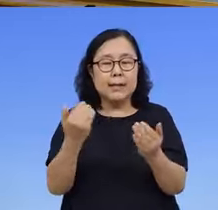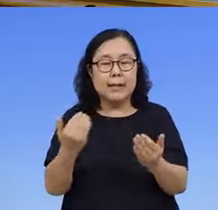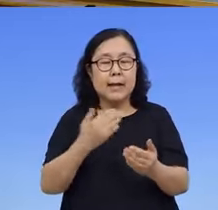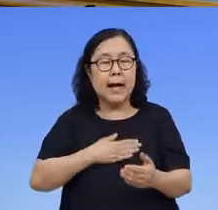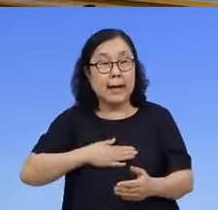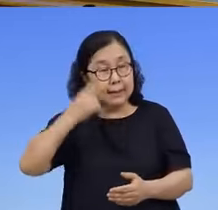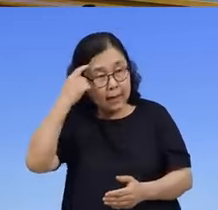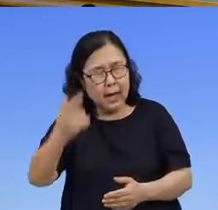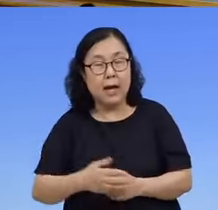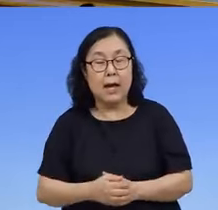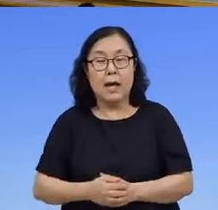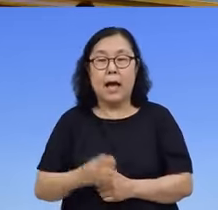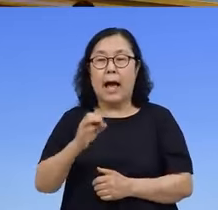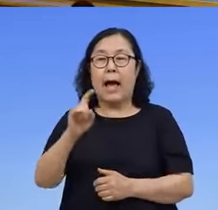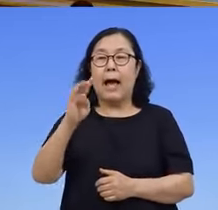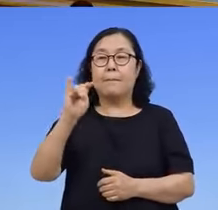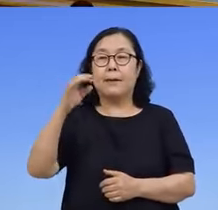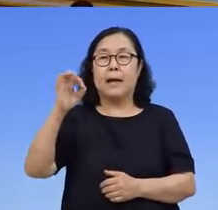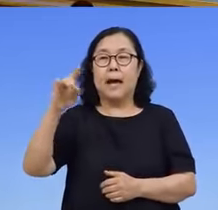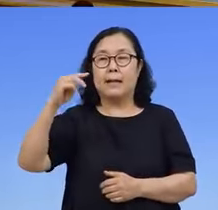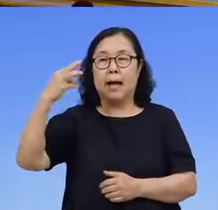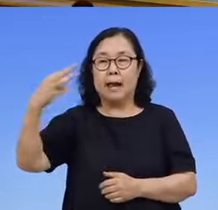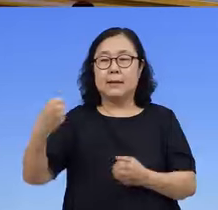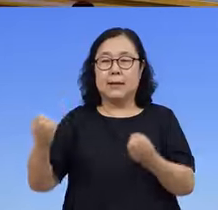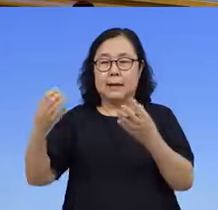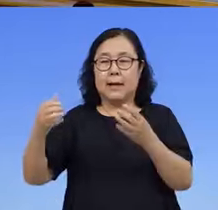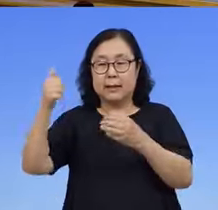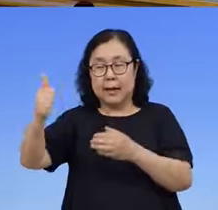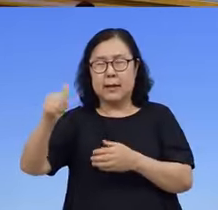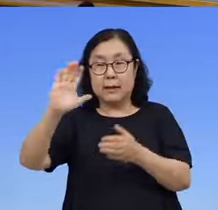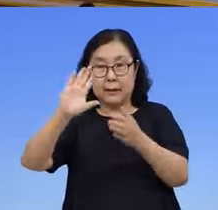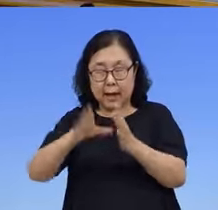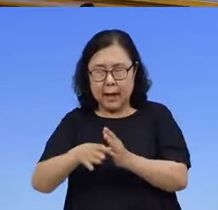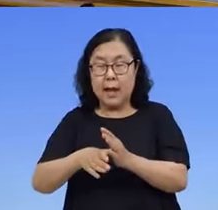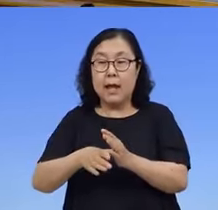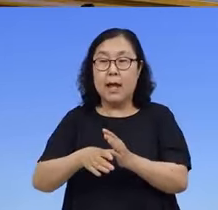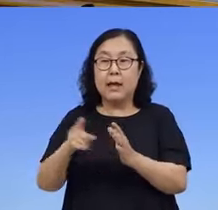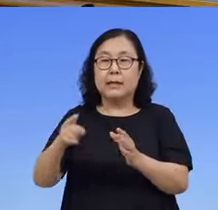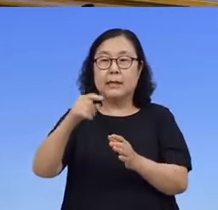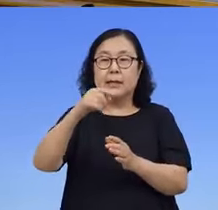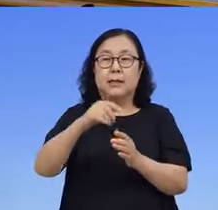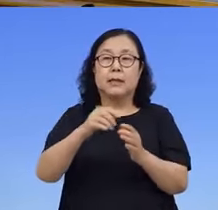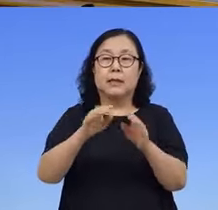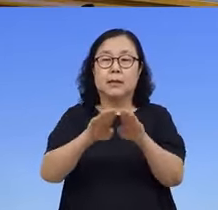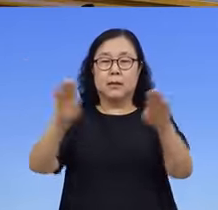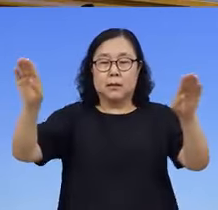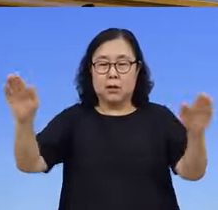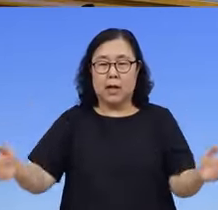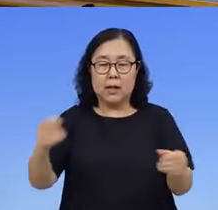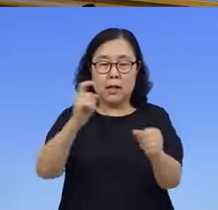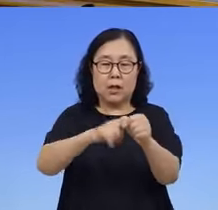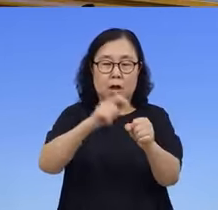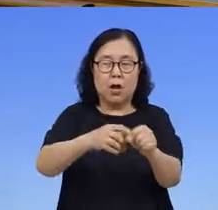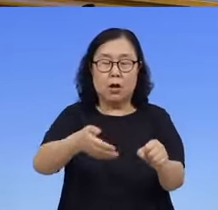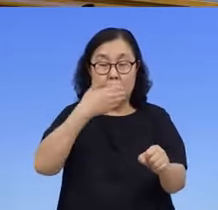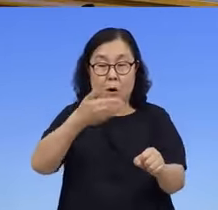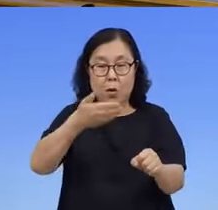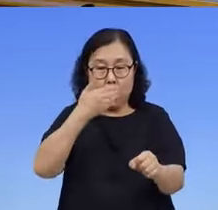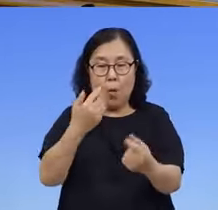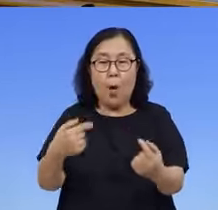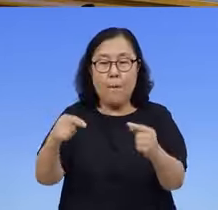못하였느냐? 그가 아비아달 대제사장 때에 하나님의 전에 들어가서 제사장 외에는 먹어서는 안 되는 진설병을 먹고